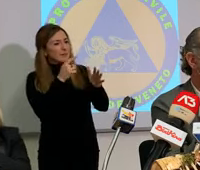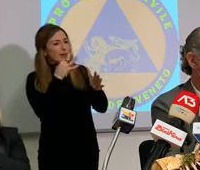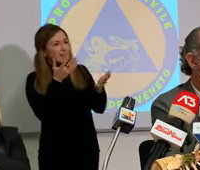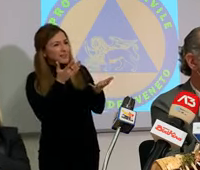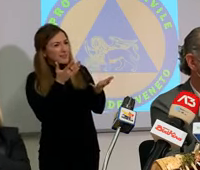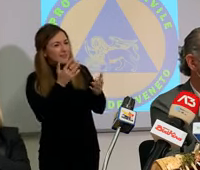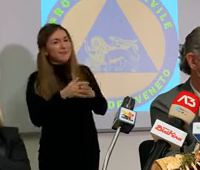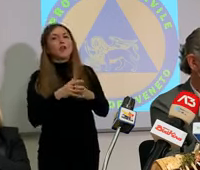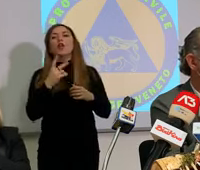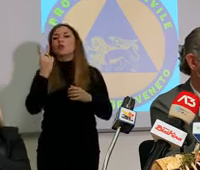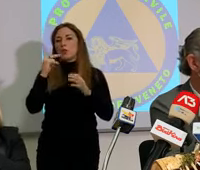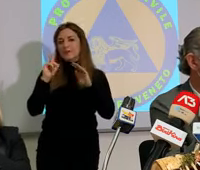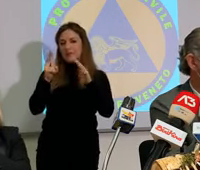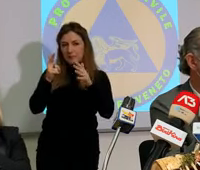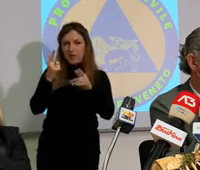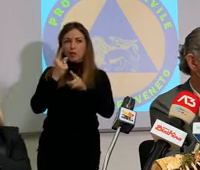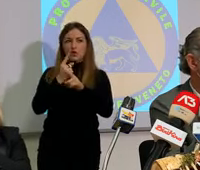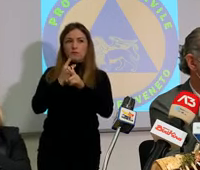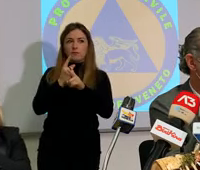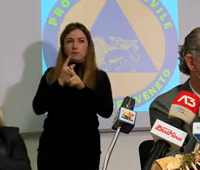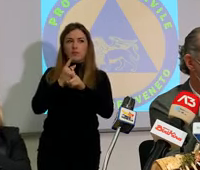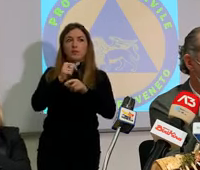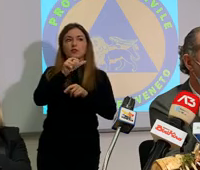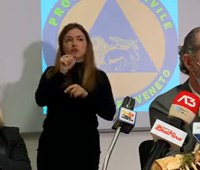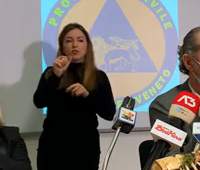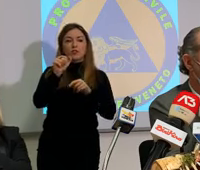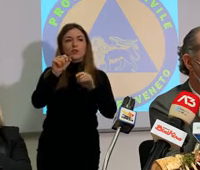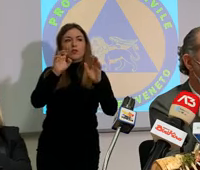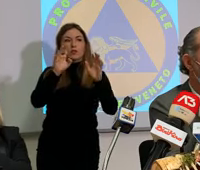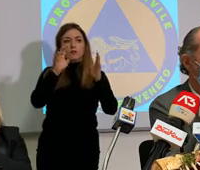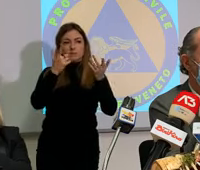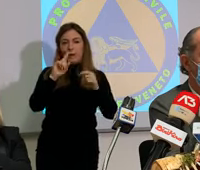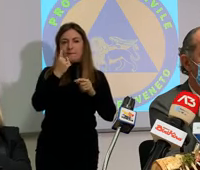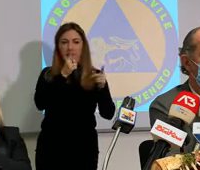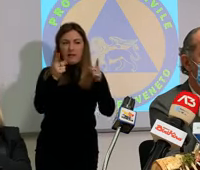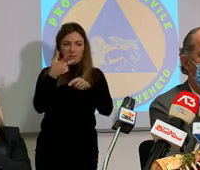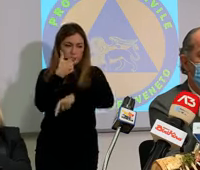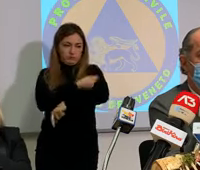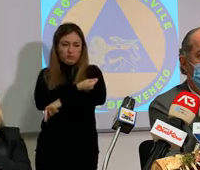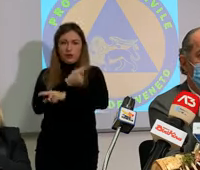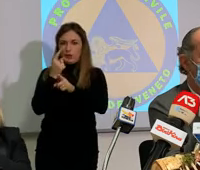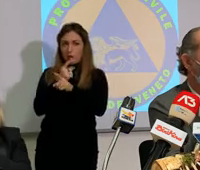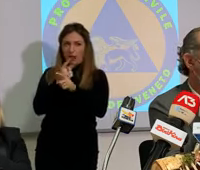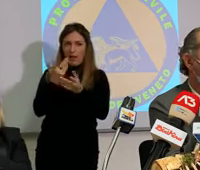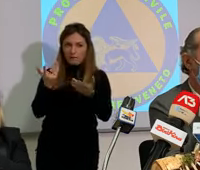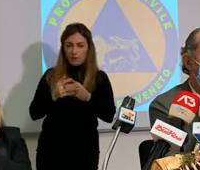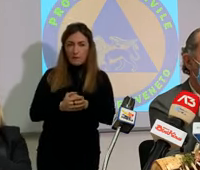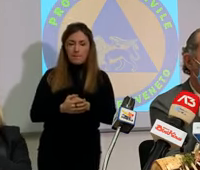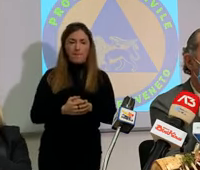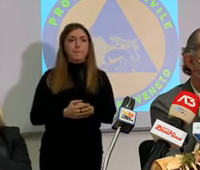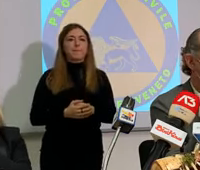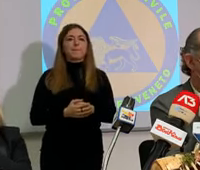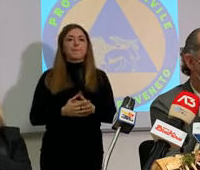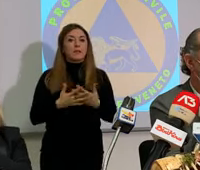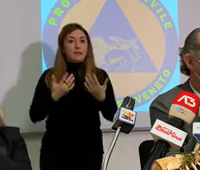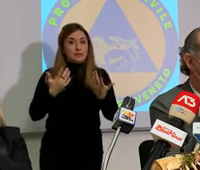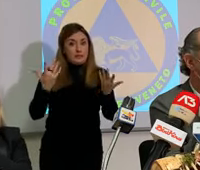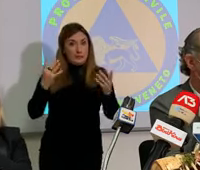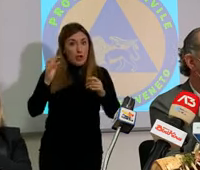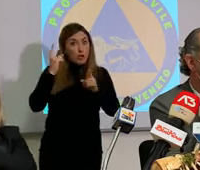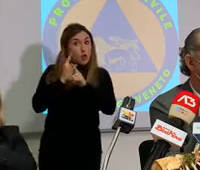settimane dovremmo riuscire a vaccinare i 194 mila considerate che vi dico il condizionale